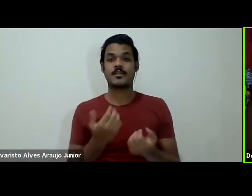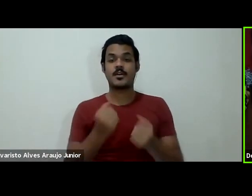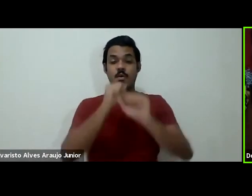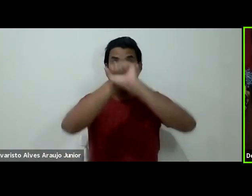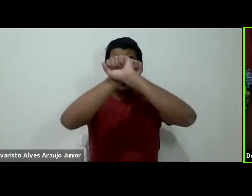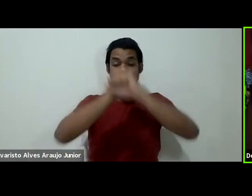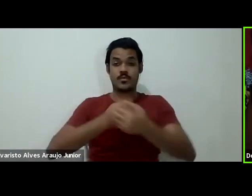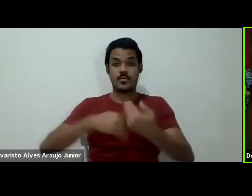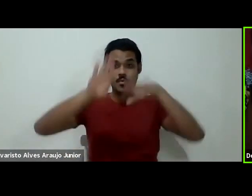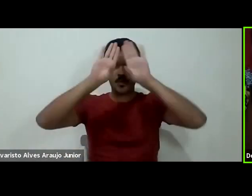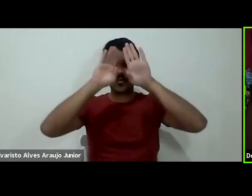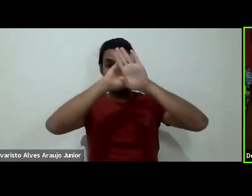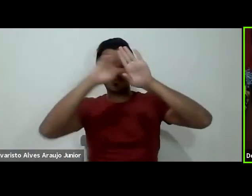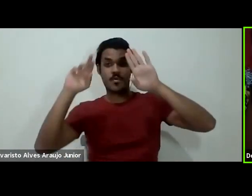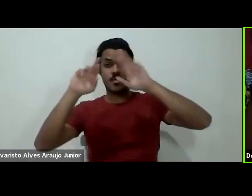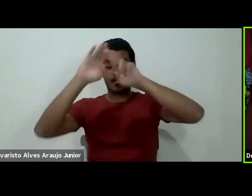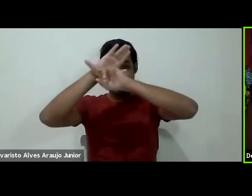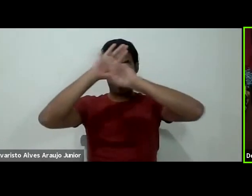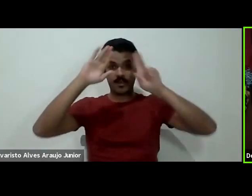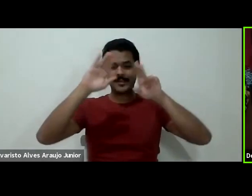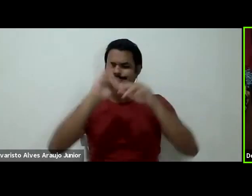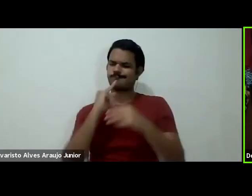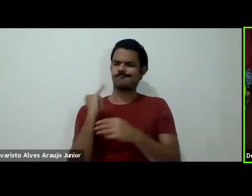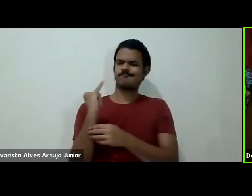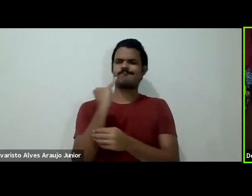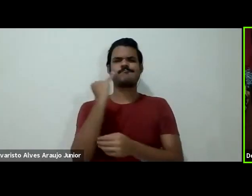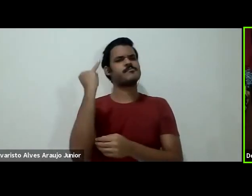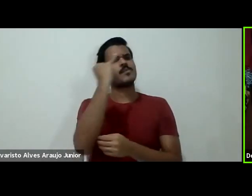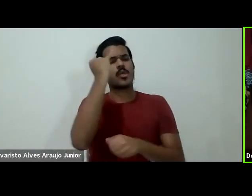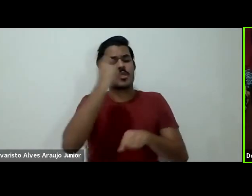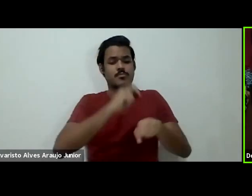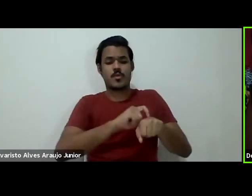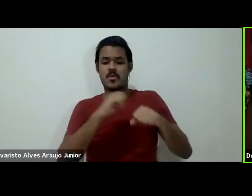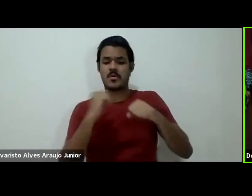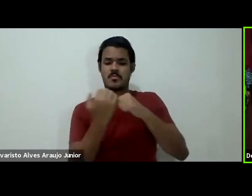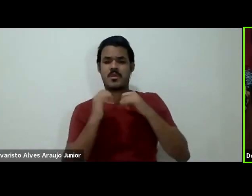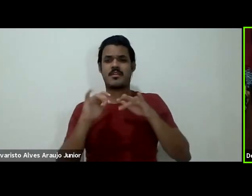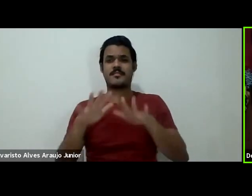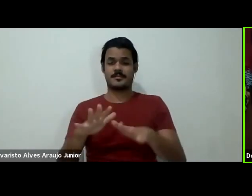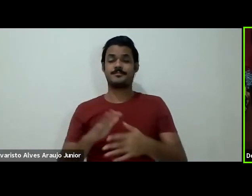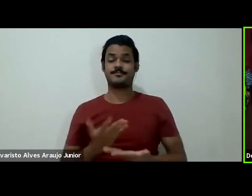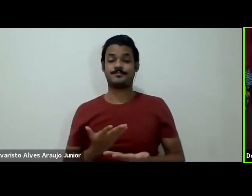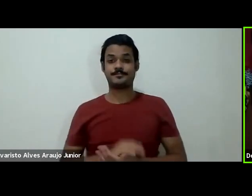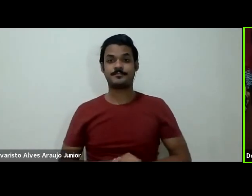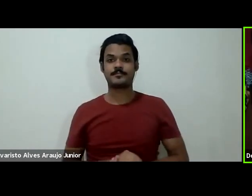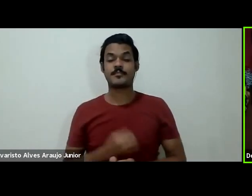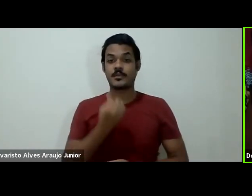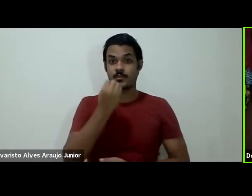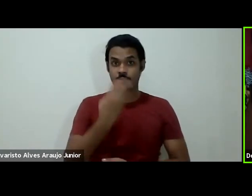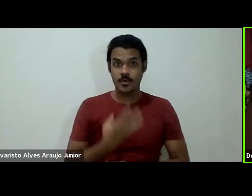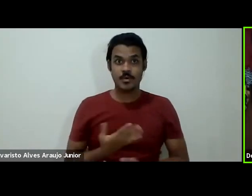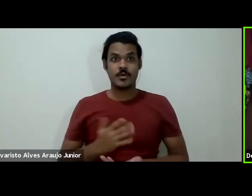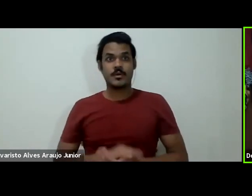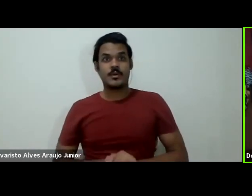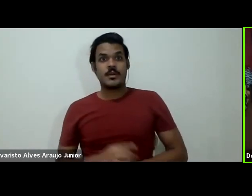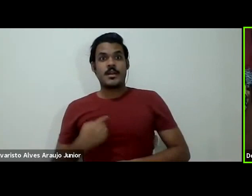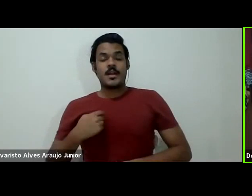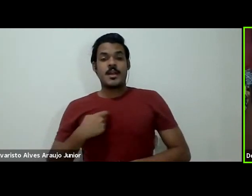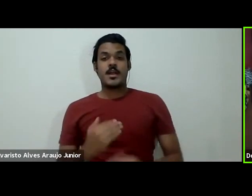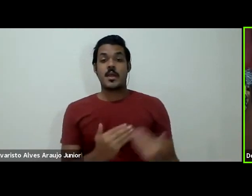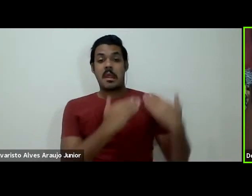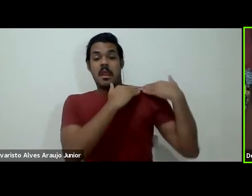ele é um curta de grande relevância para esse momento que nós estamos vivendo, né? Bom, eu fui responsável